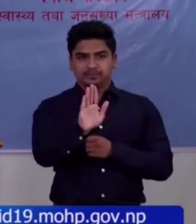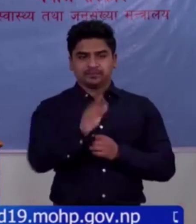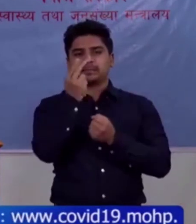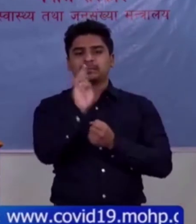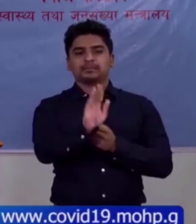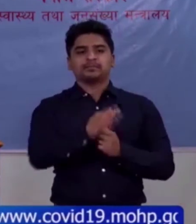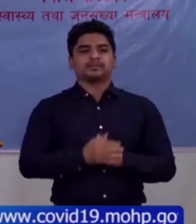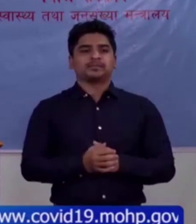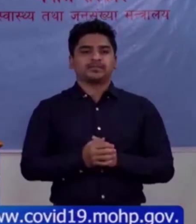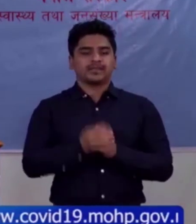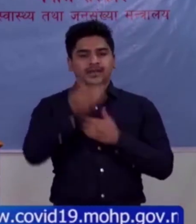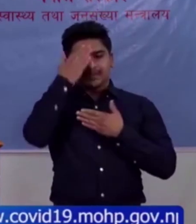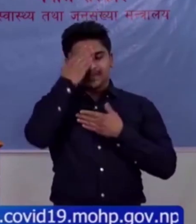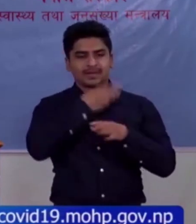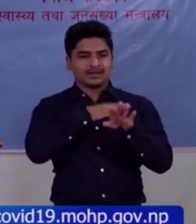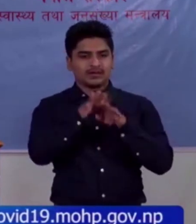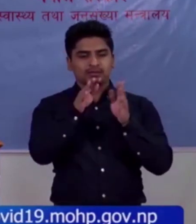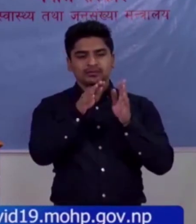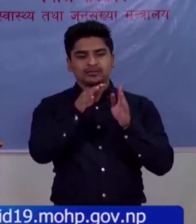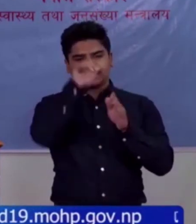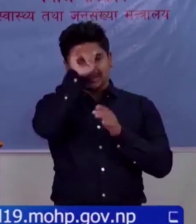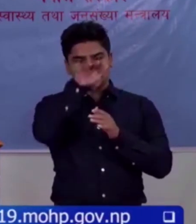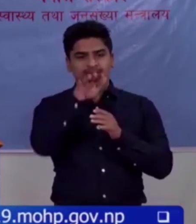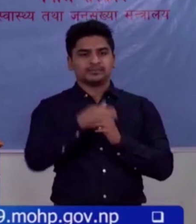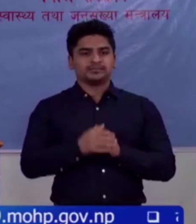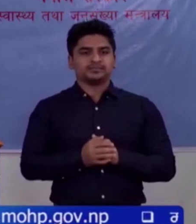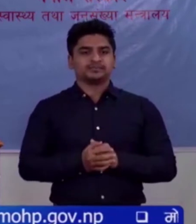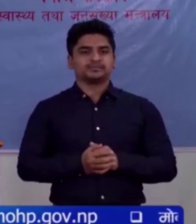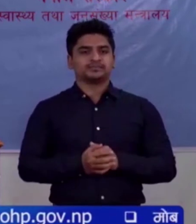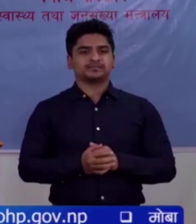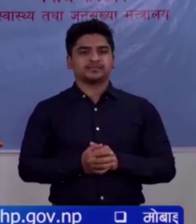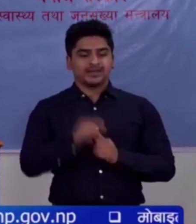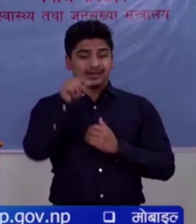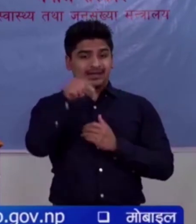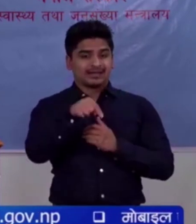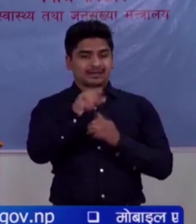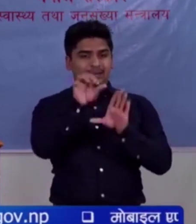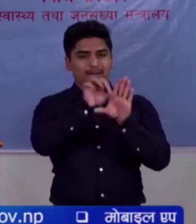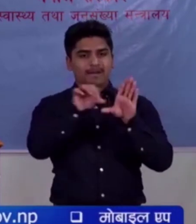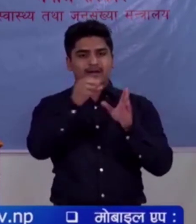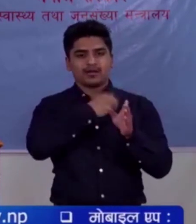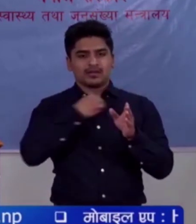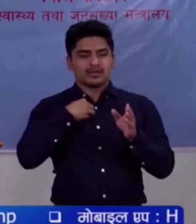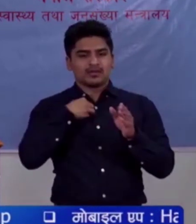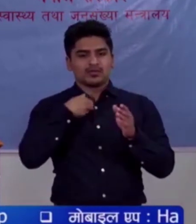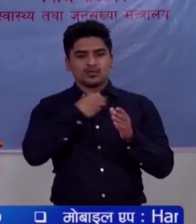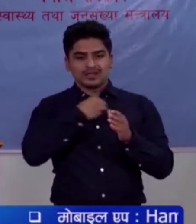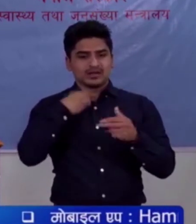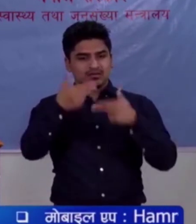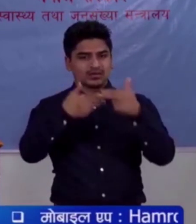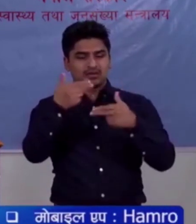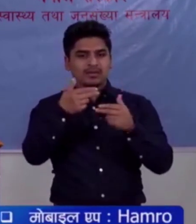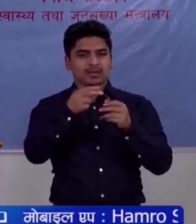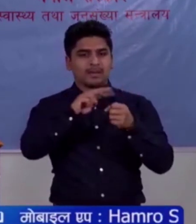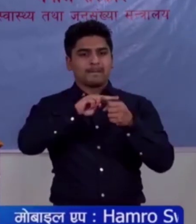संक्रमित थपिएसँगै नेपालमा कोरोना संक्रमितको संख्या 47 पुगेको छ। त्यस्तै उहाँले काठमाडौँको सनसिटीका दुईजना